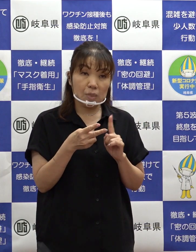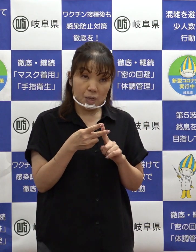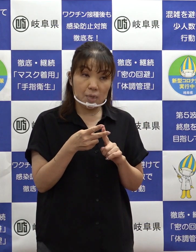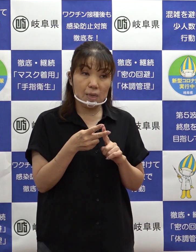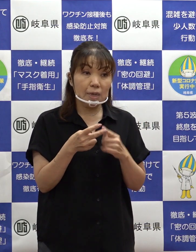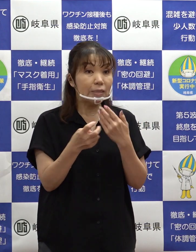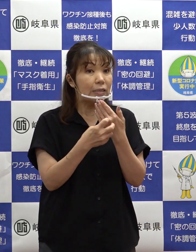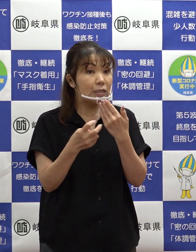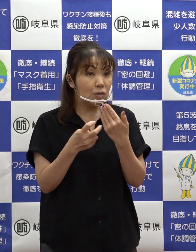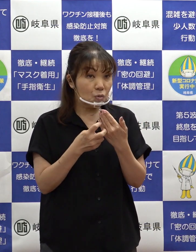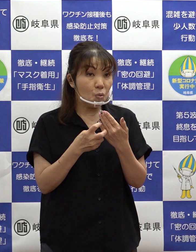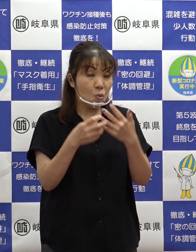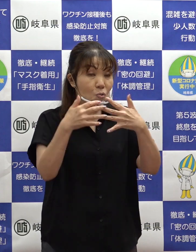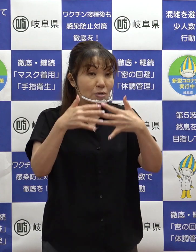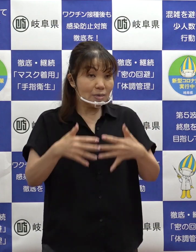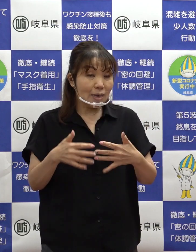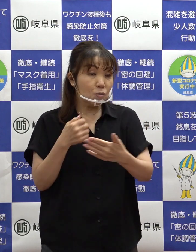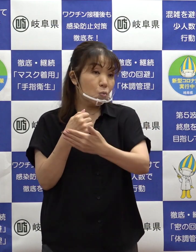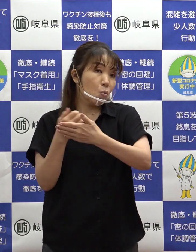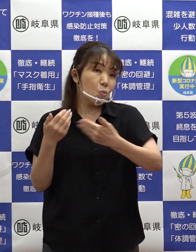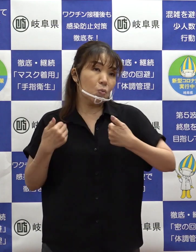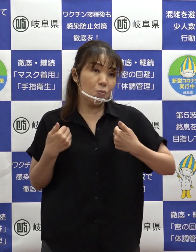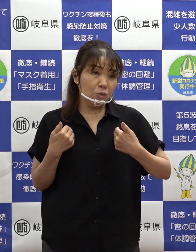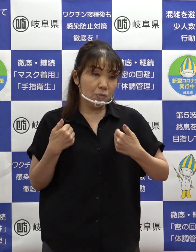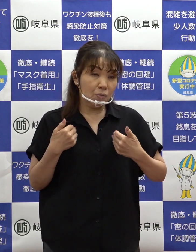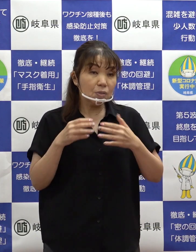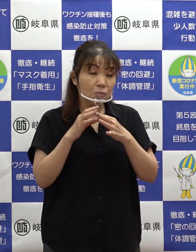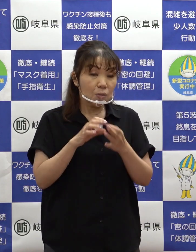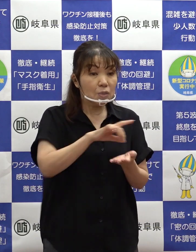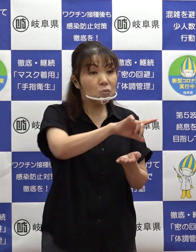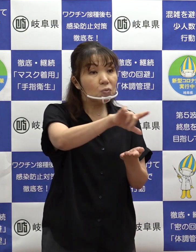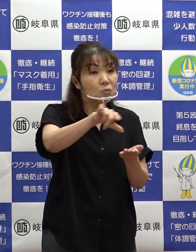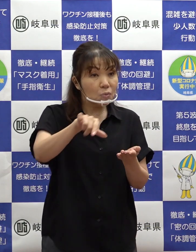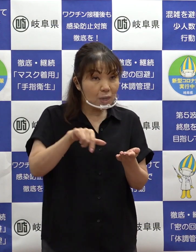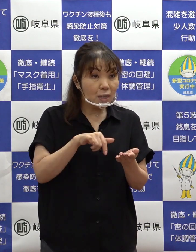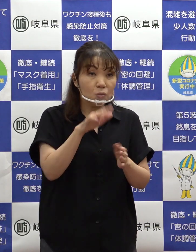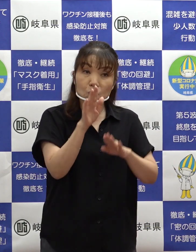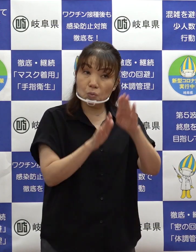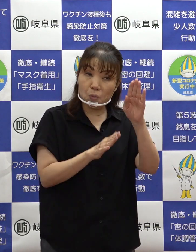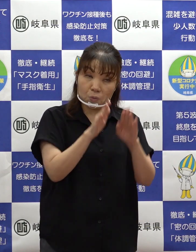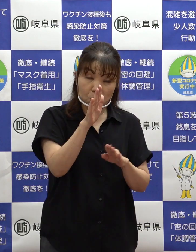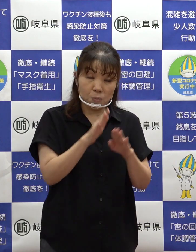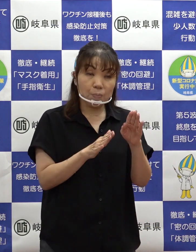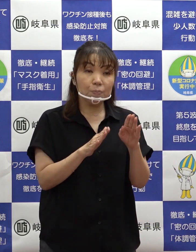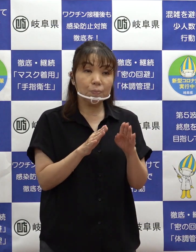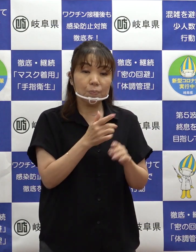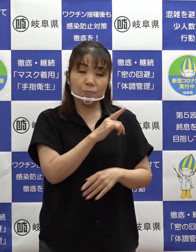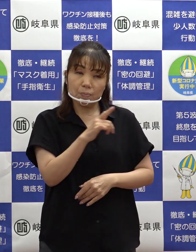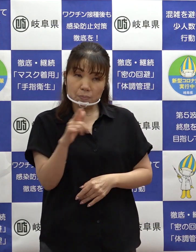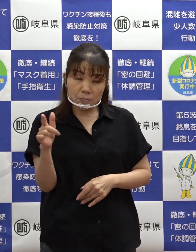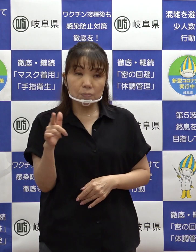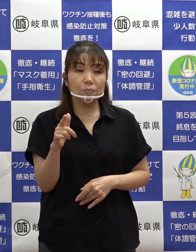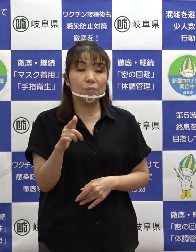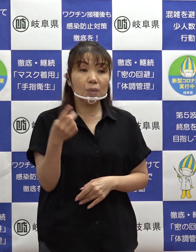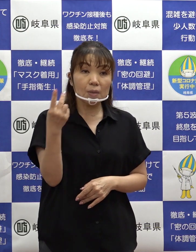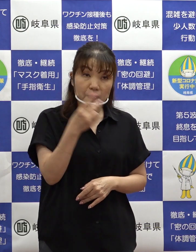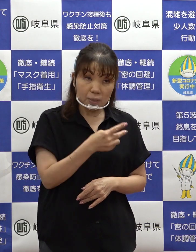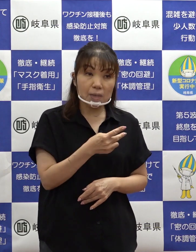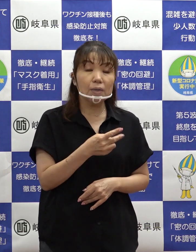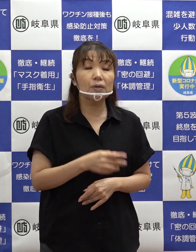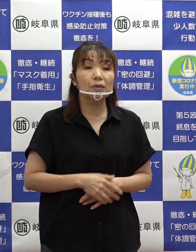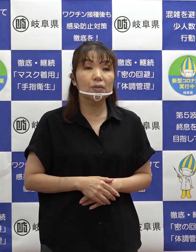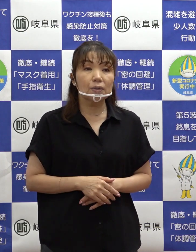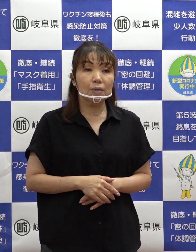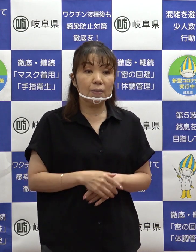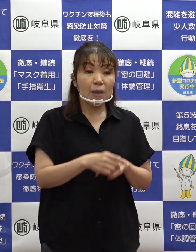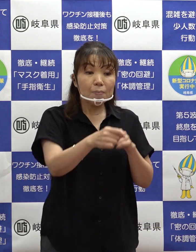医療機関の協力も仰がなきゃいけませんので、そういった周辺の医療機関の状況でありますとか、それから